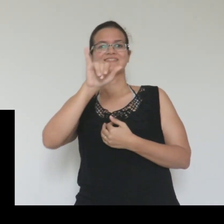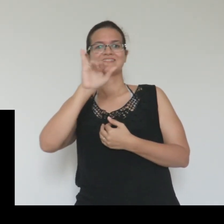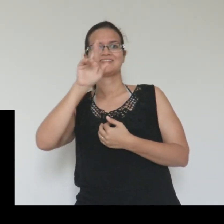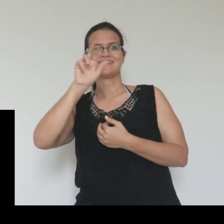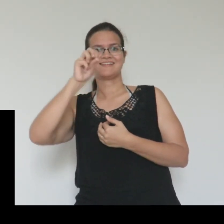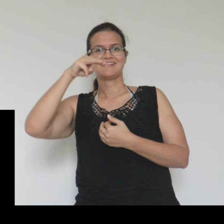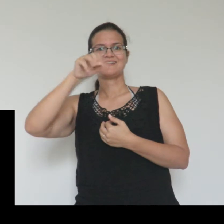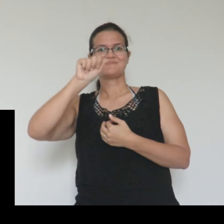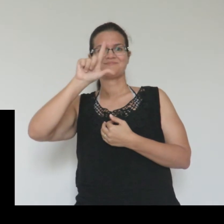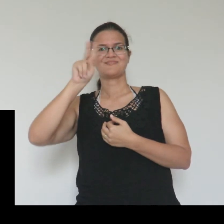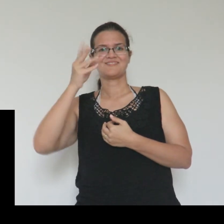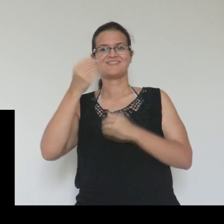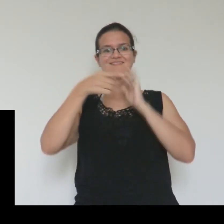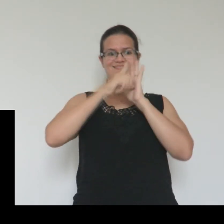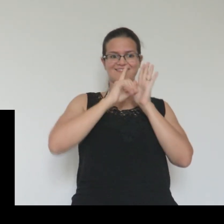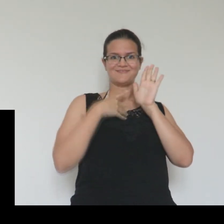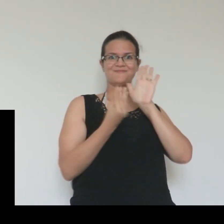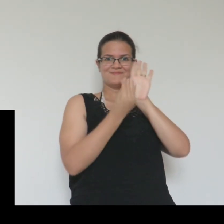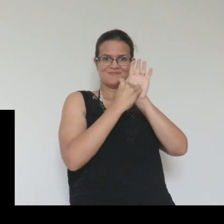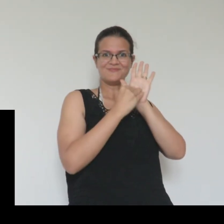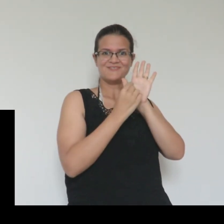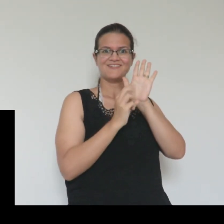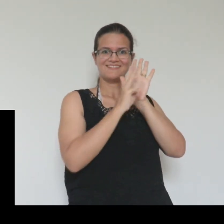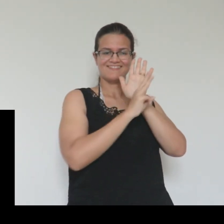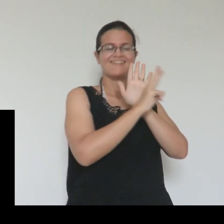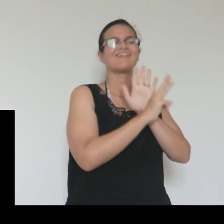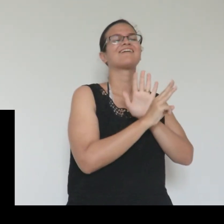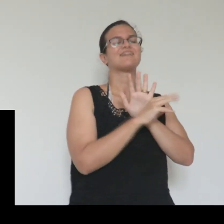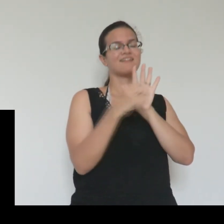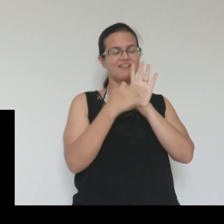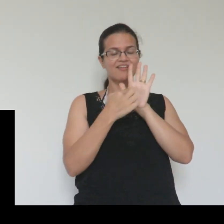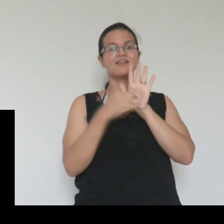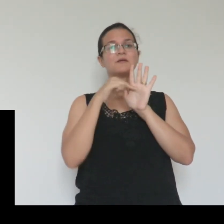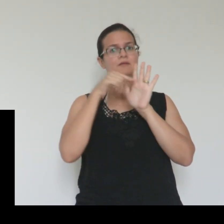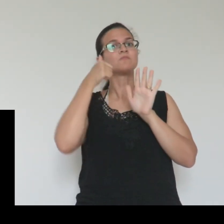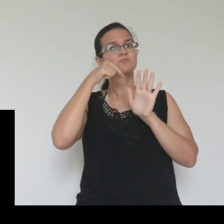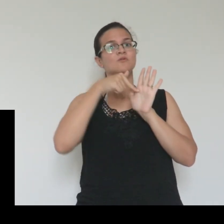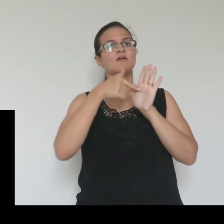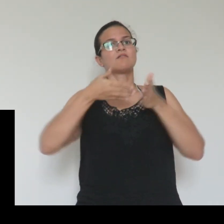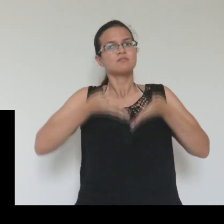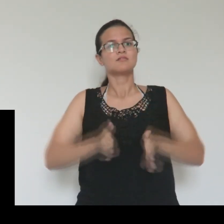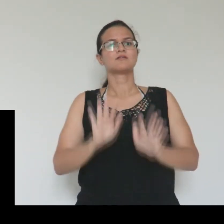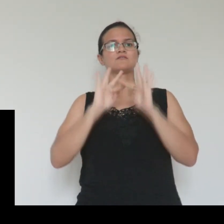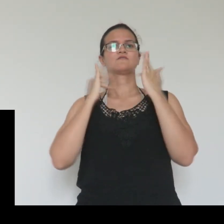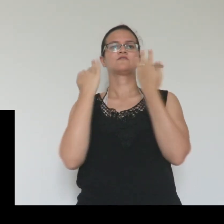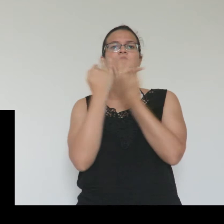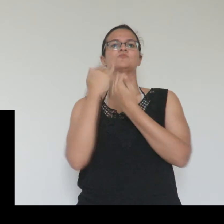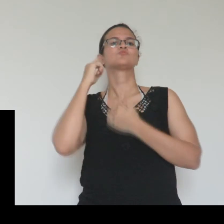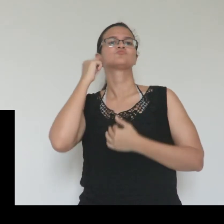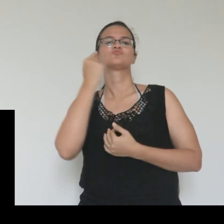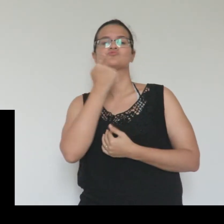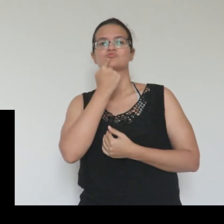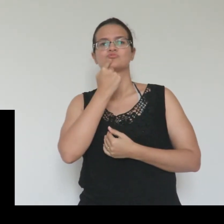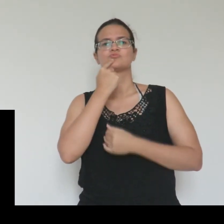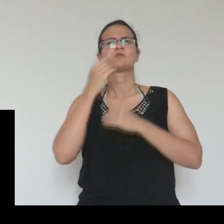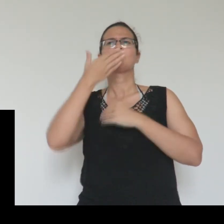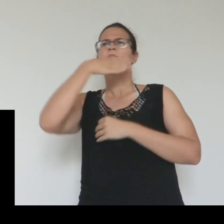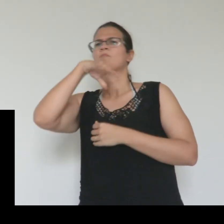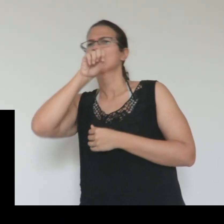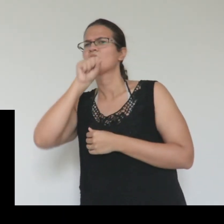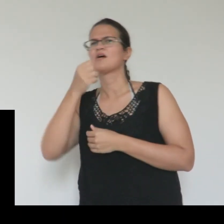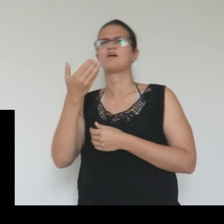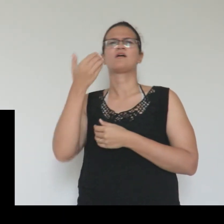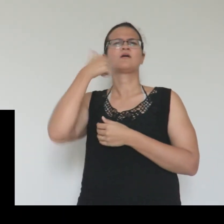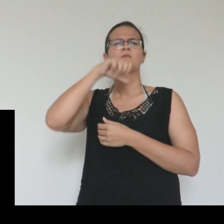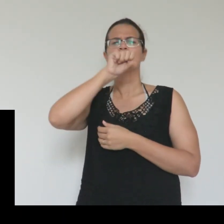onde pais, avós, tios, todos eles são surdos. Então ela lembra assim da árvore genealógica